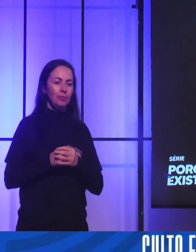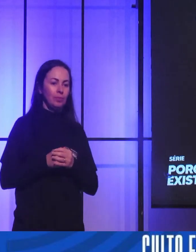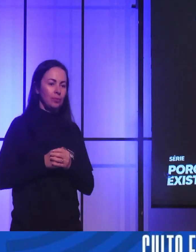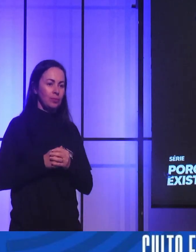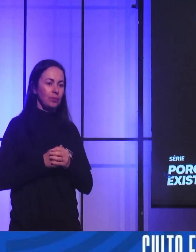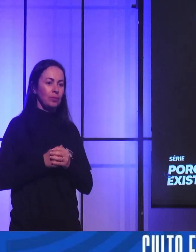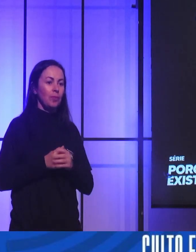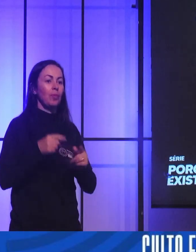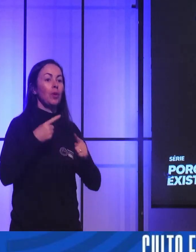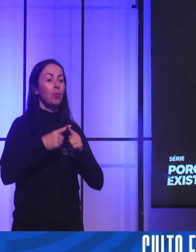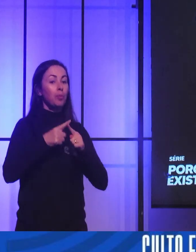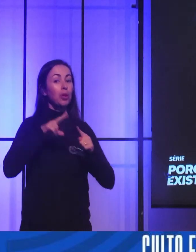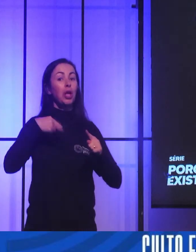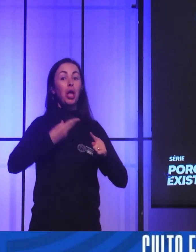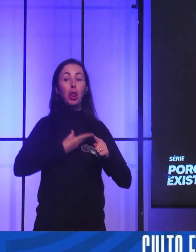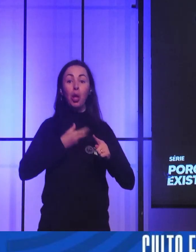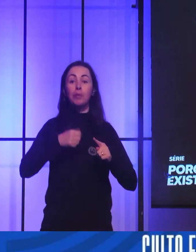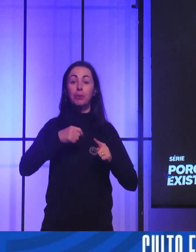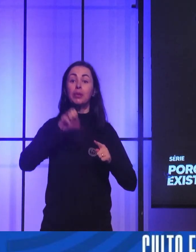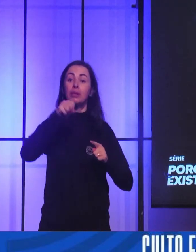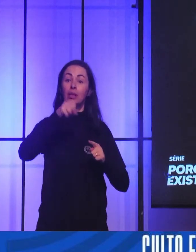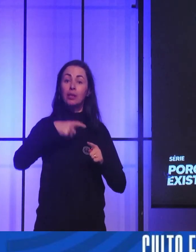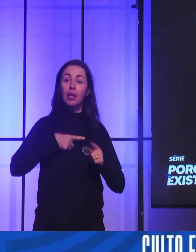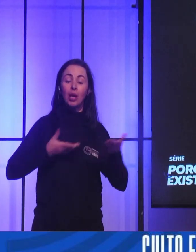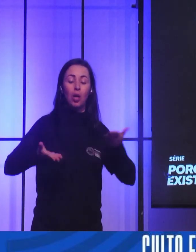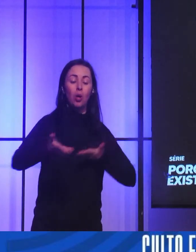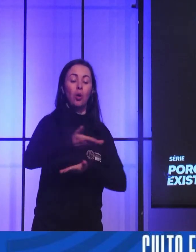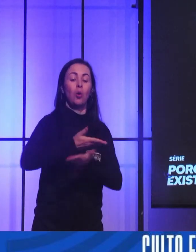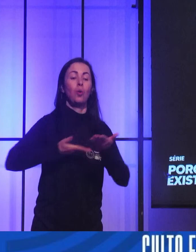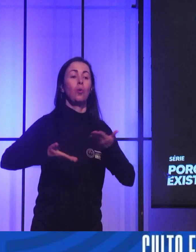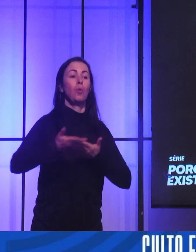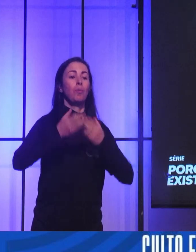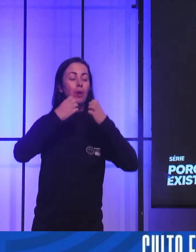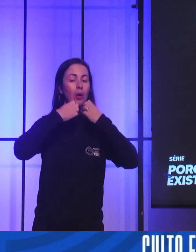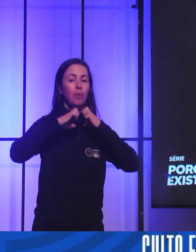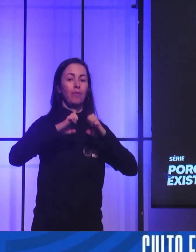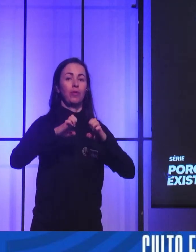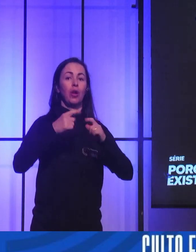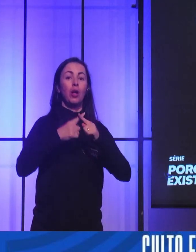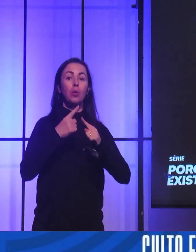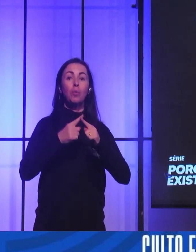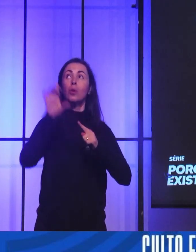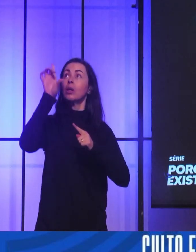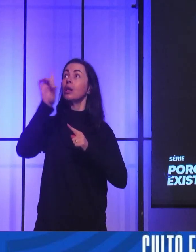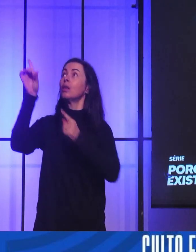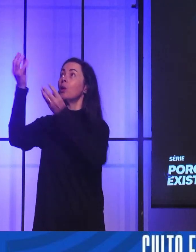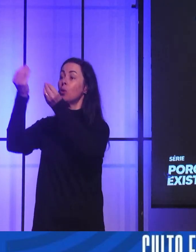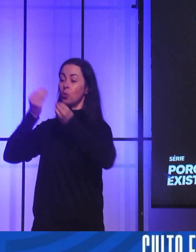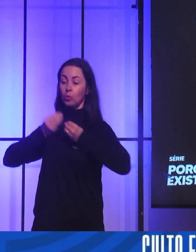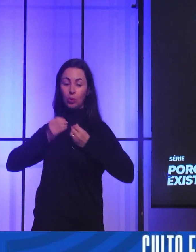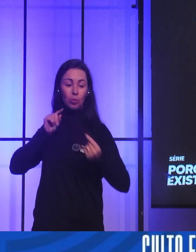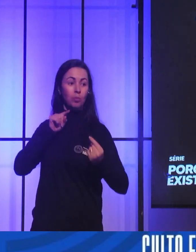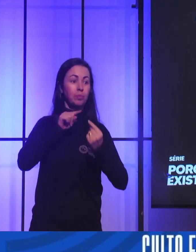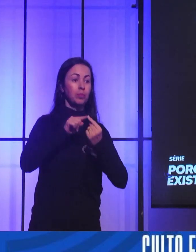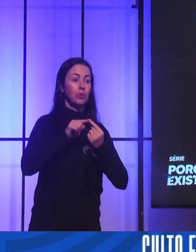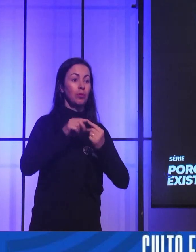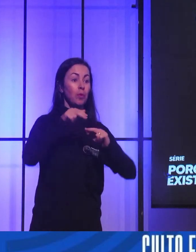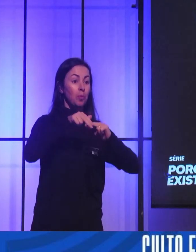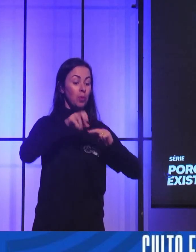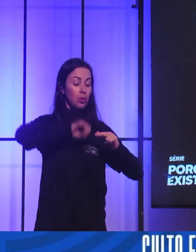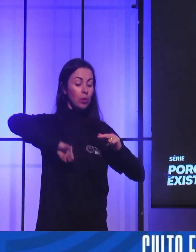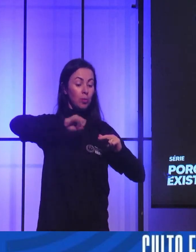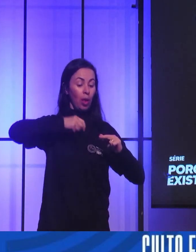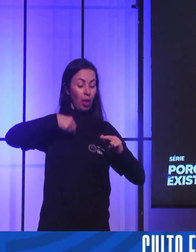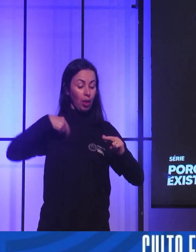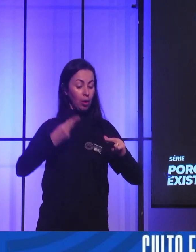Nós devemos compartilhar o Evangelho porque é uma missão que Deus nos deu. E nós precisamos entender a